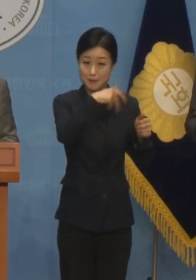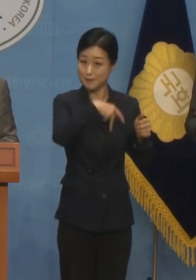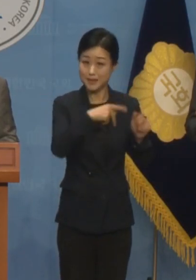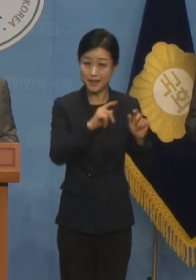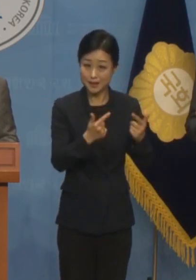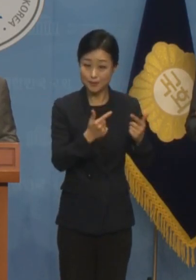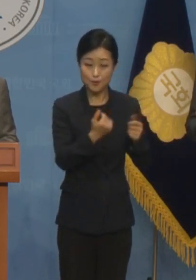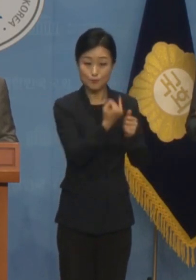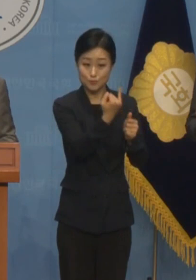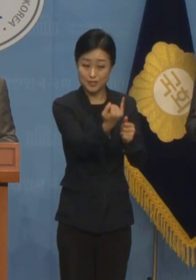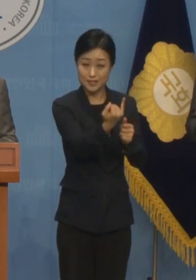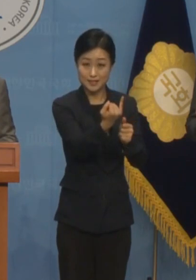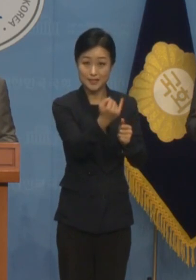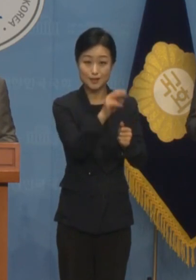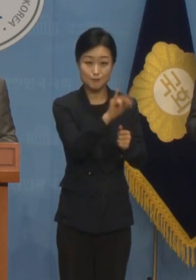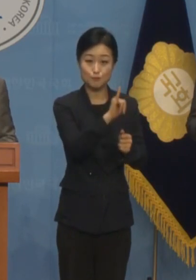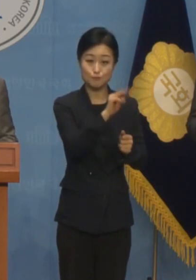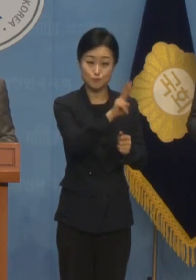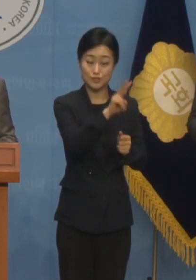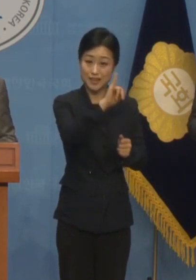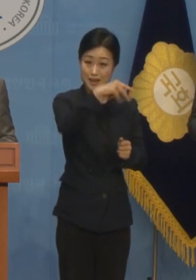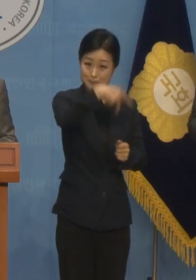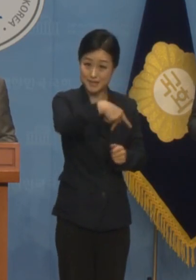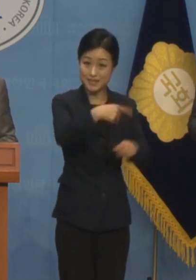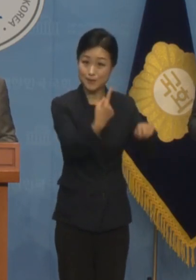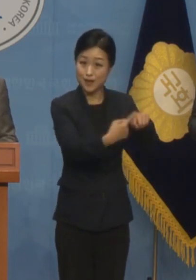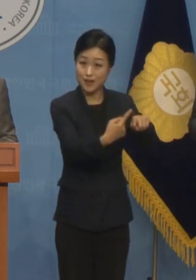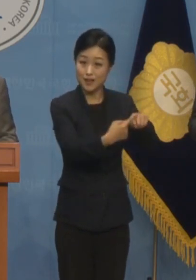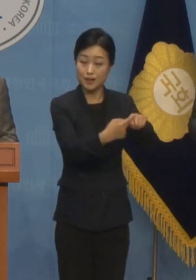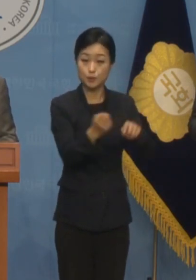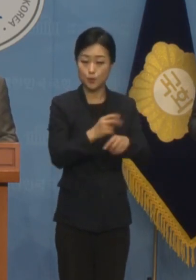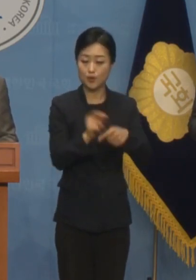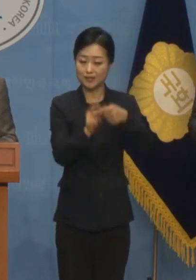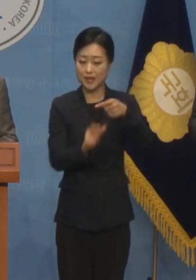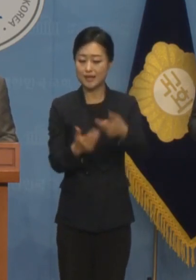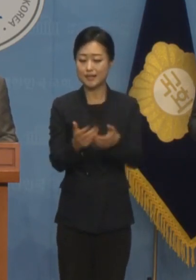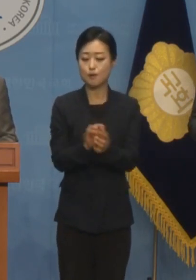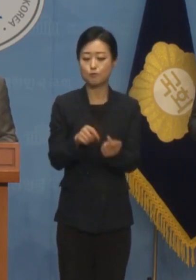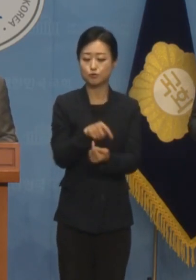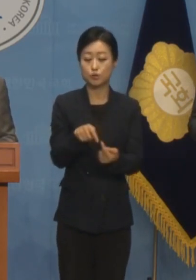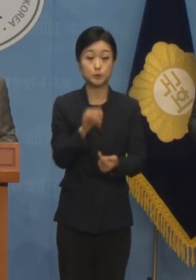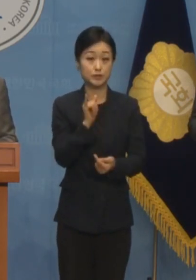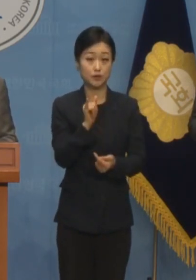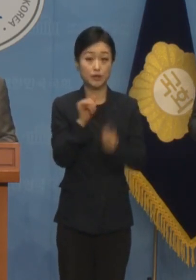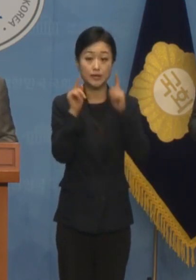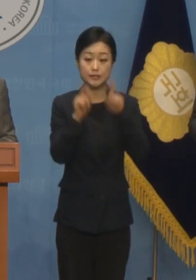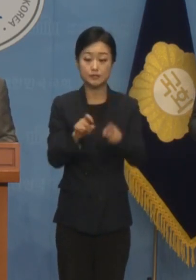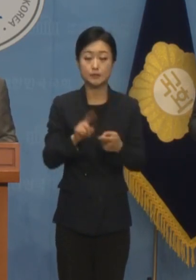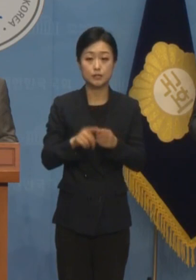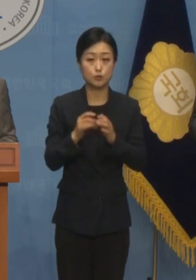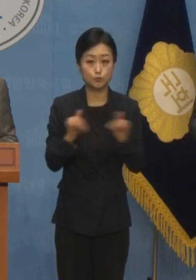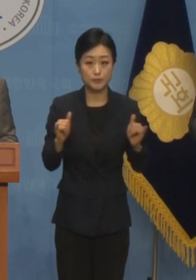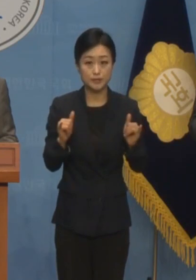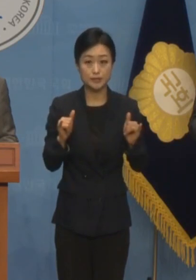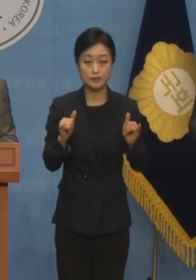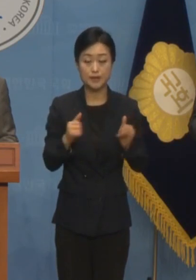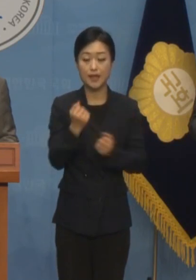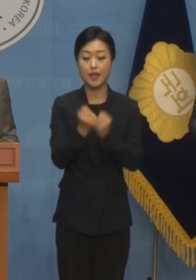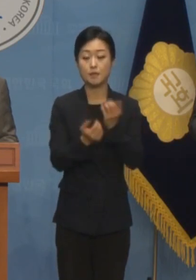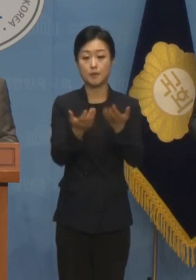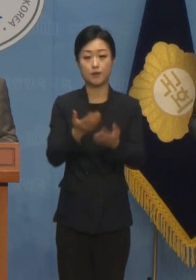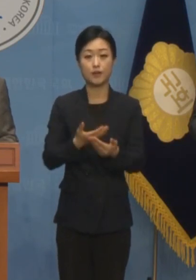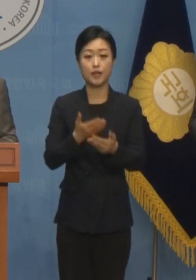싶습니다. 그리고 댓글팀 운영 의혹도 제기되었습니다. 이와 같은 많은 의혹에 대해 국민들은